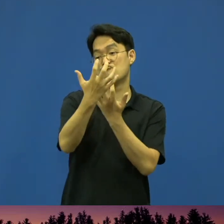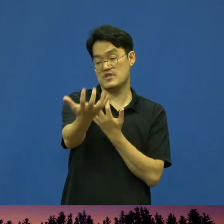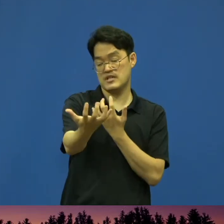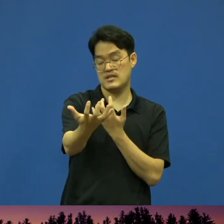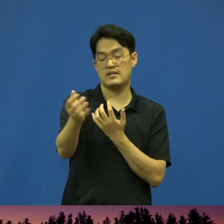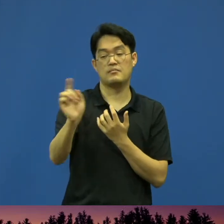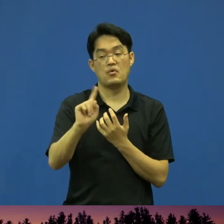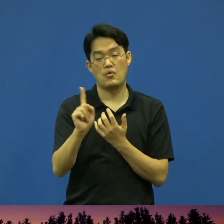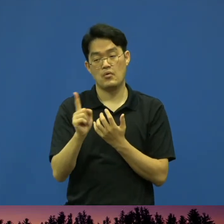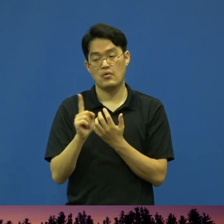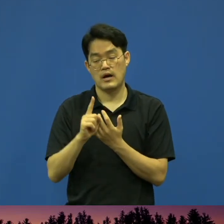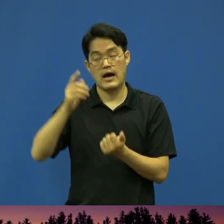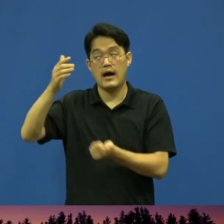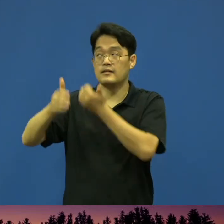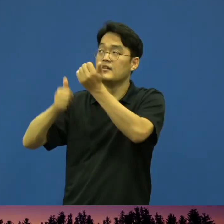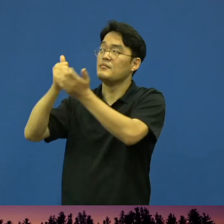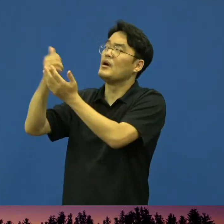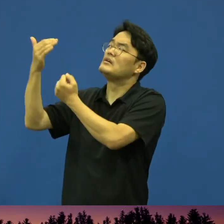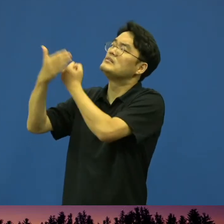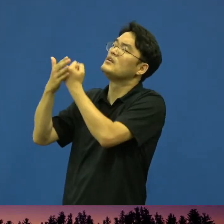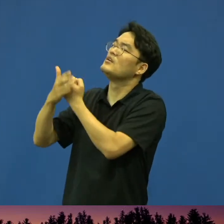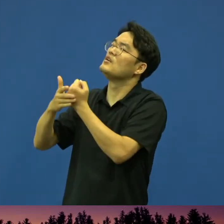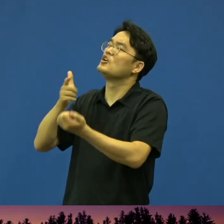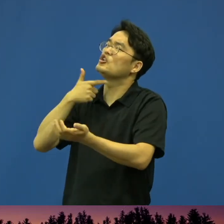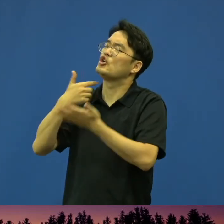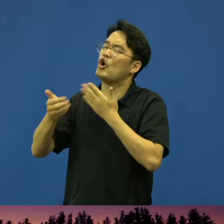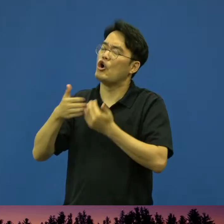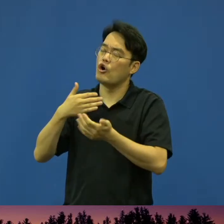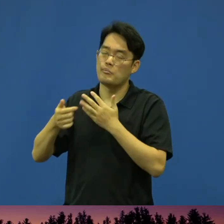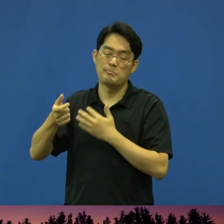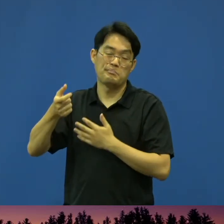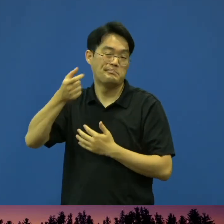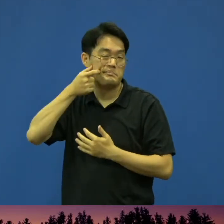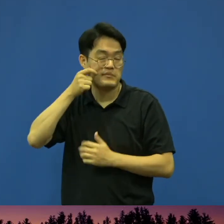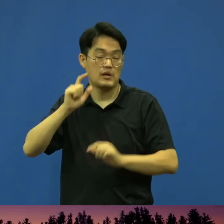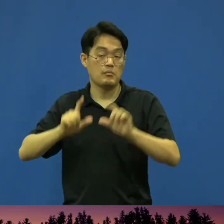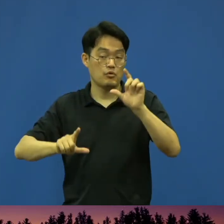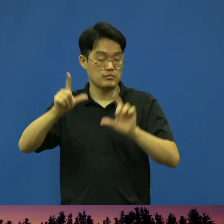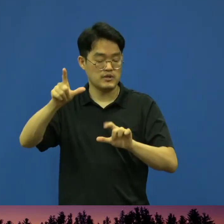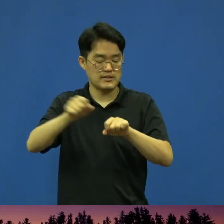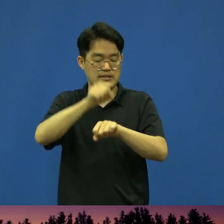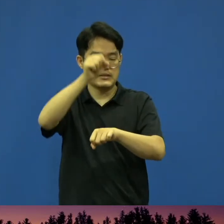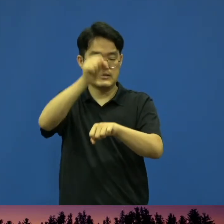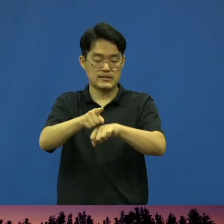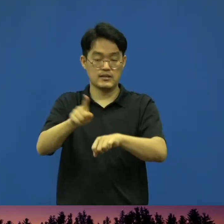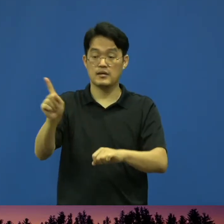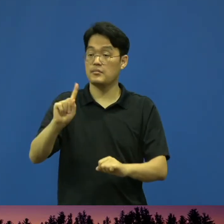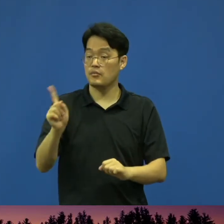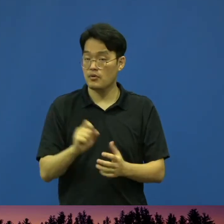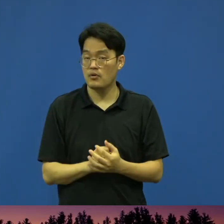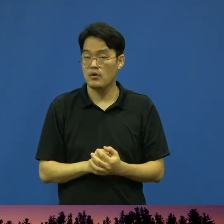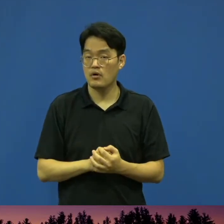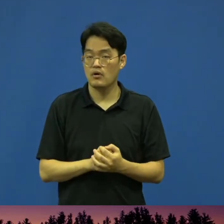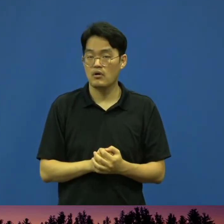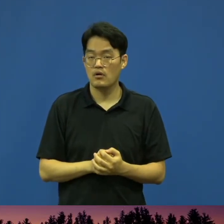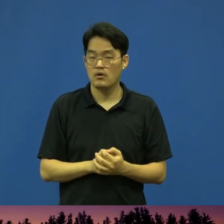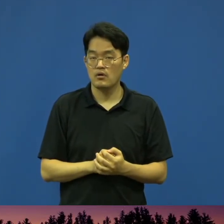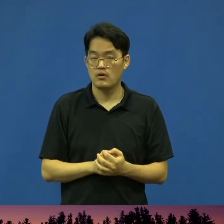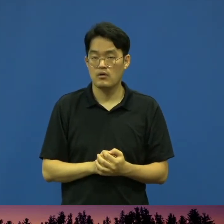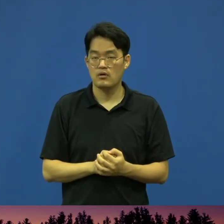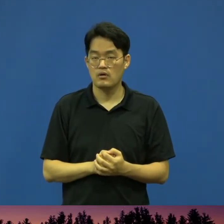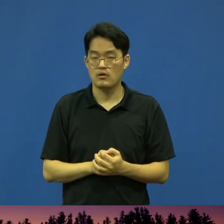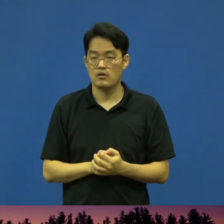표현은요, 하나님의 은혜를 경험하지 못한 사람들의 모습이 기록되어져 있습니다. 특징이 뭘까요? 기억하면서 본문을 한번